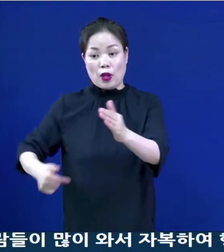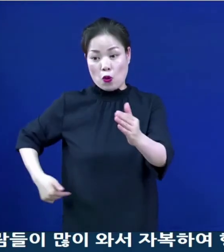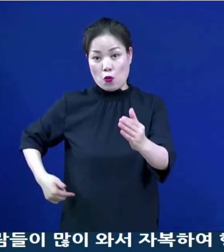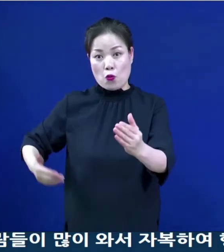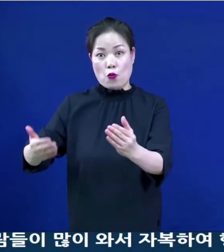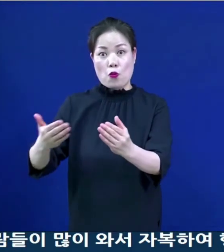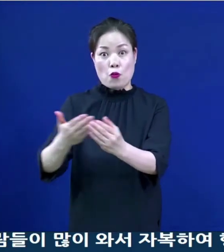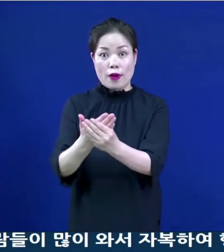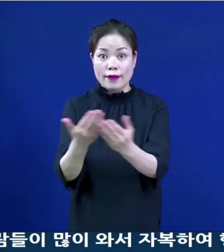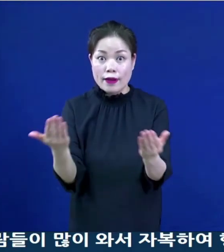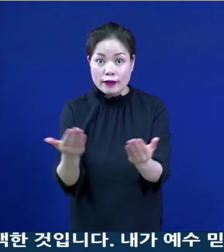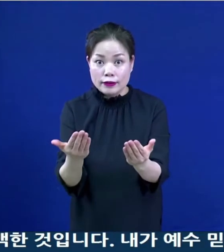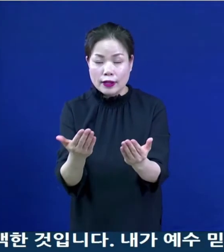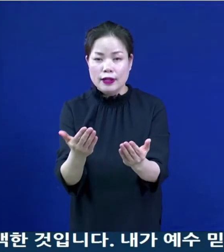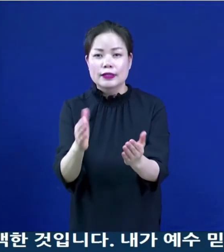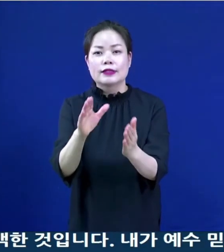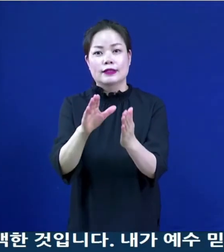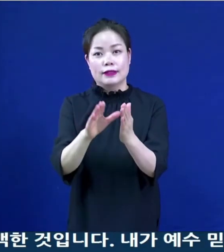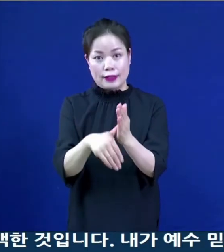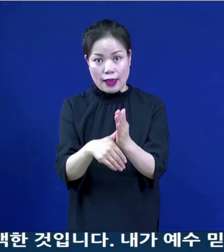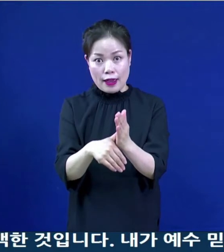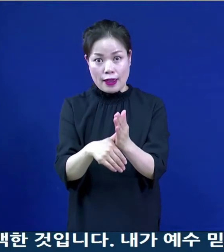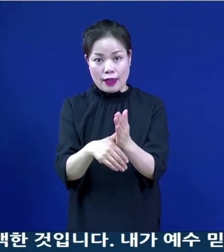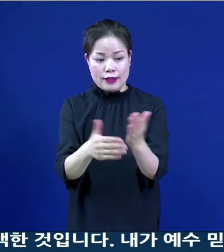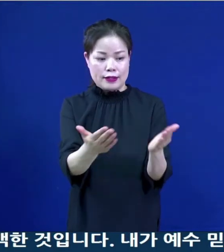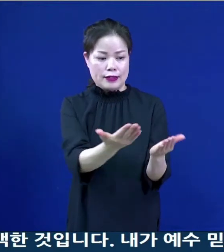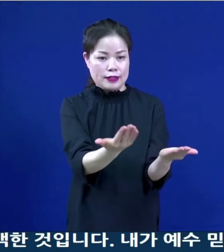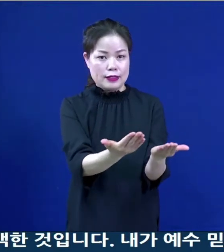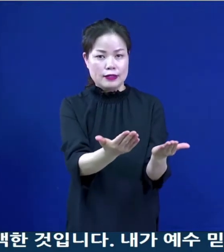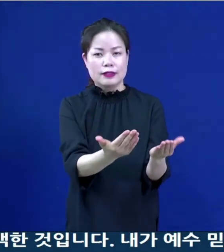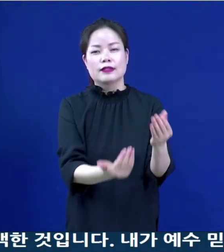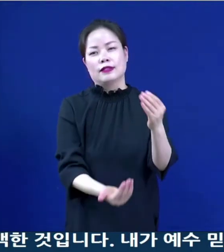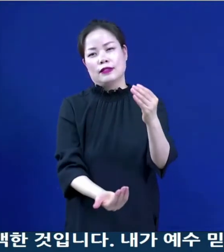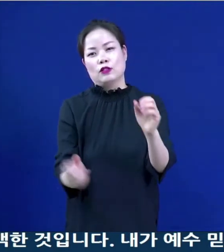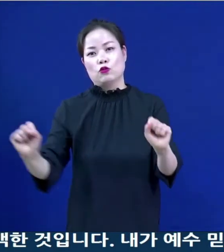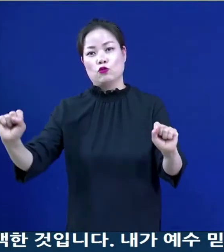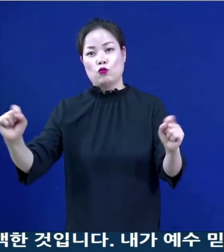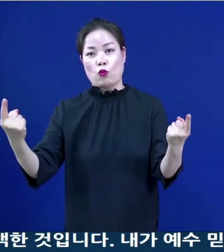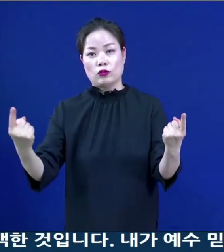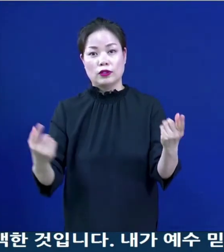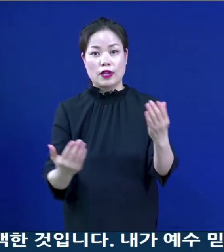역사가 일어날 때 이 일들이 동시에 일어나는 거죠.